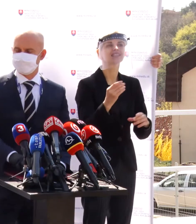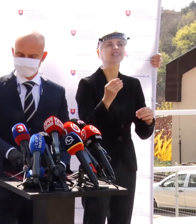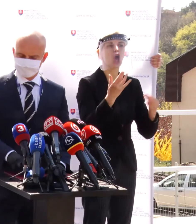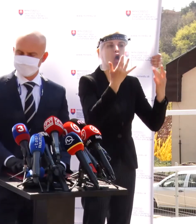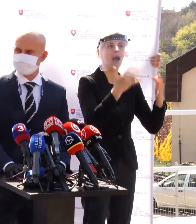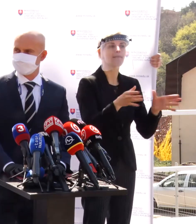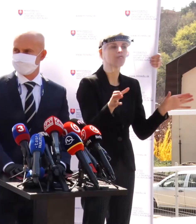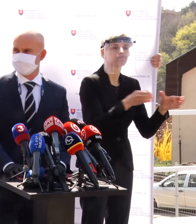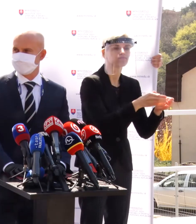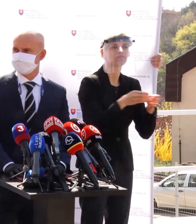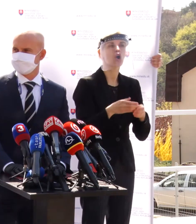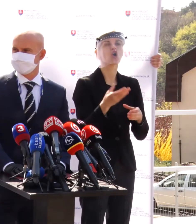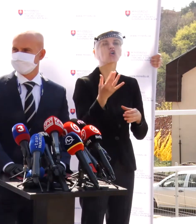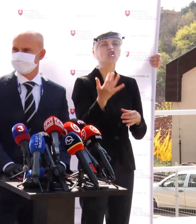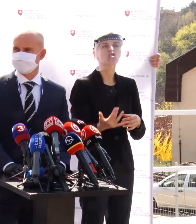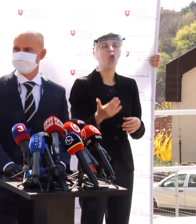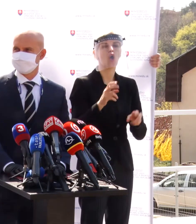a učiteľov sa to týka.